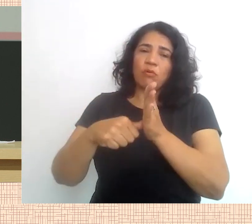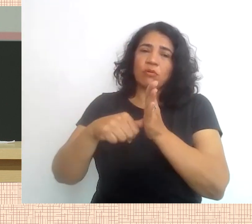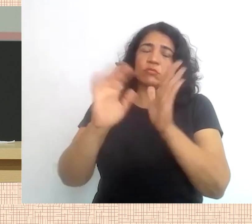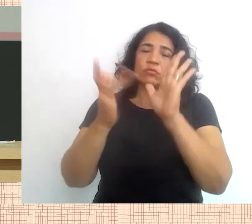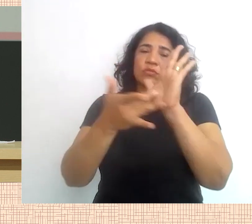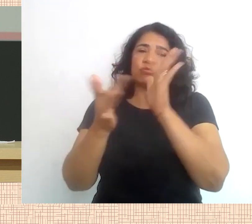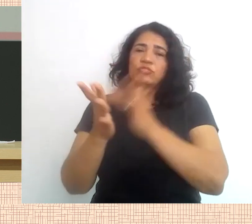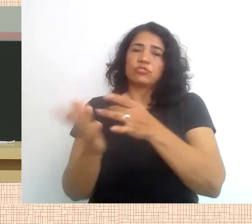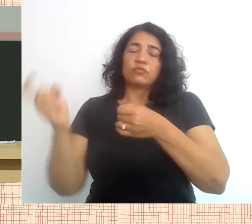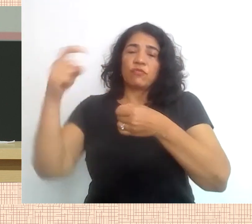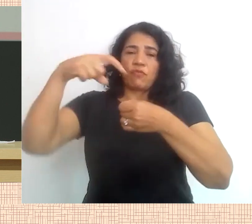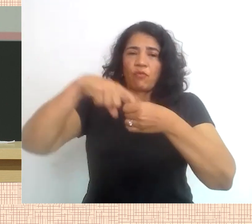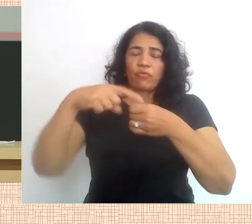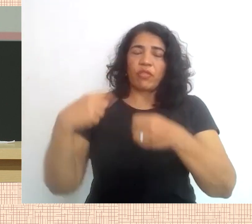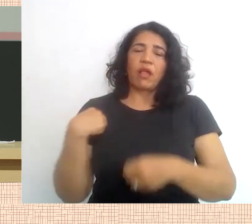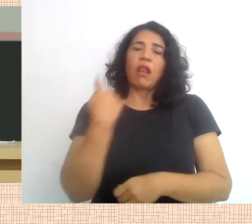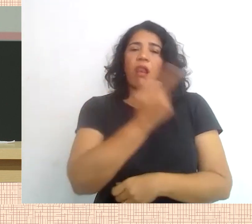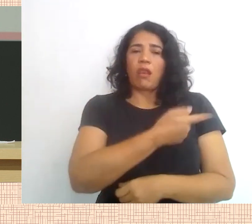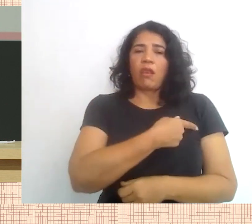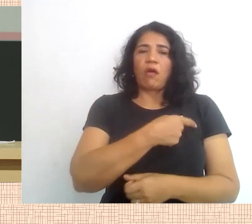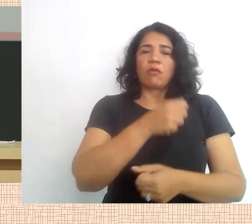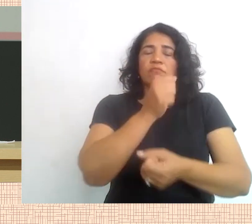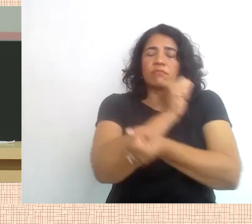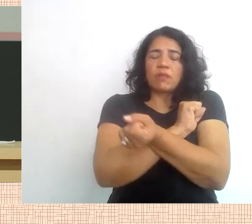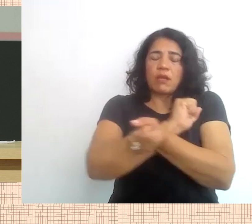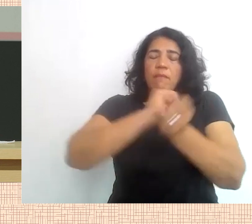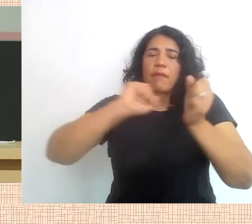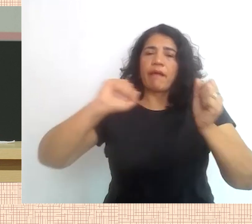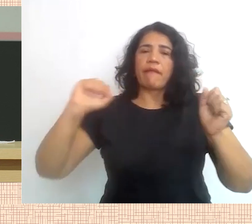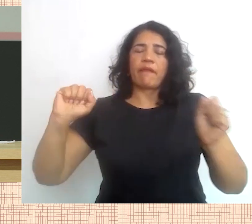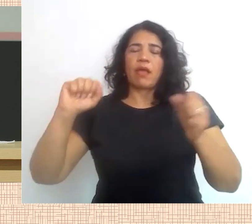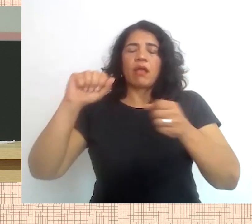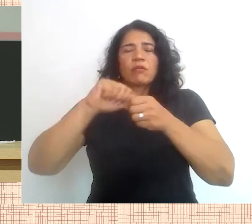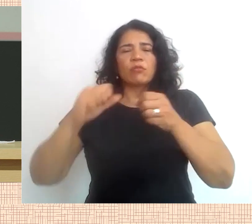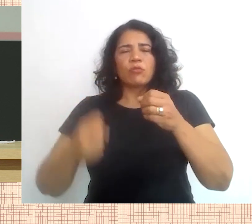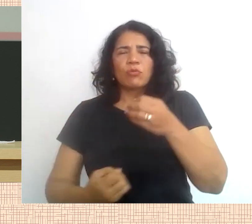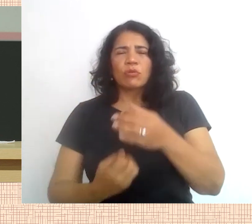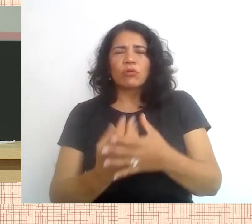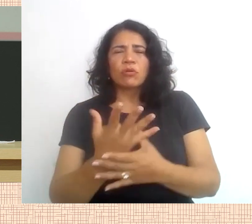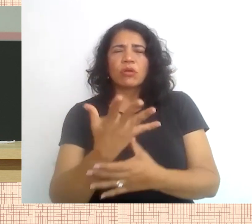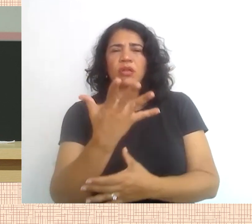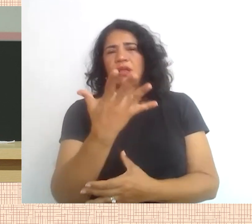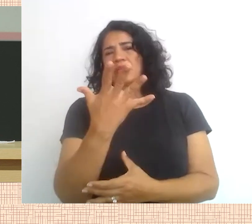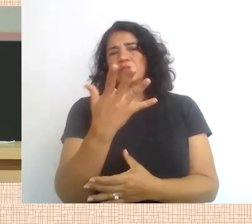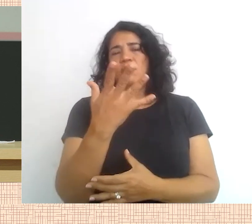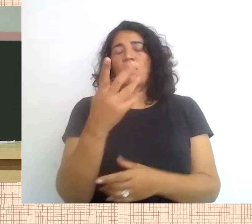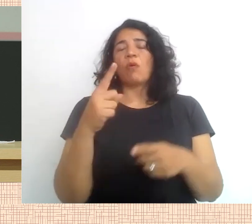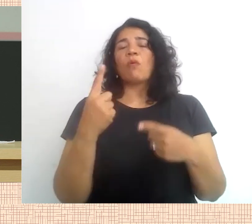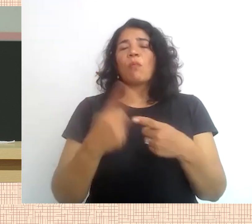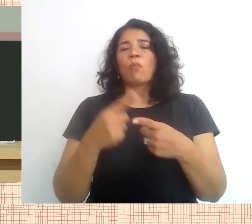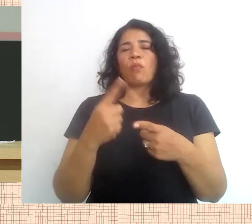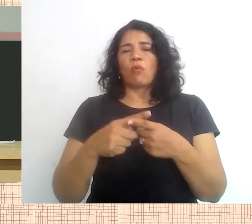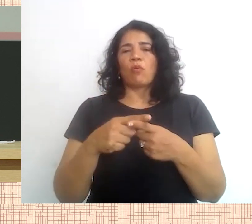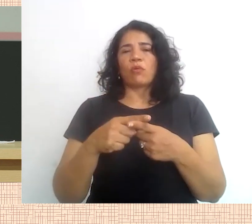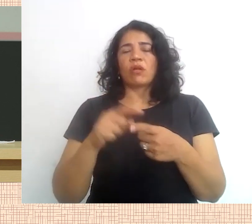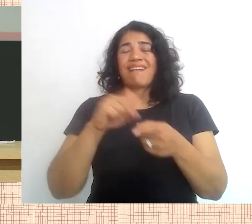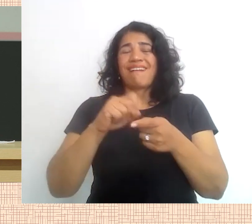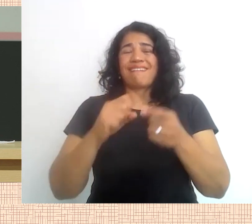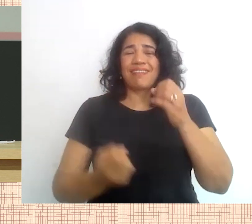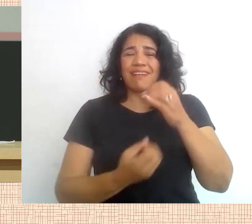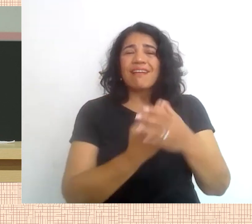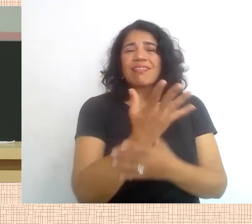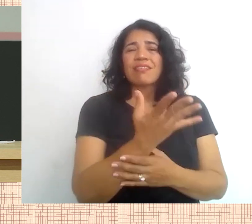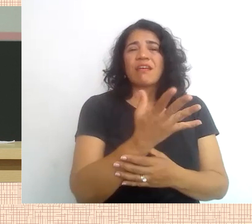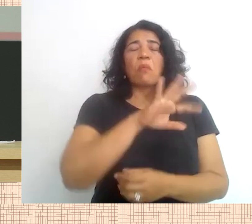Isso está em Romanos capítulo 8, não é? Porque toda a criação a um só tempo geme,